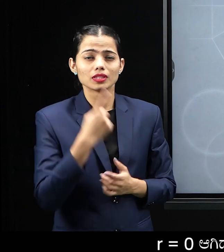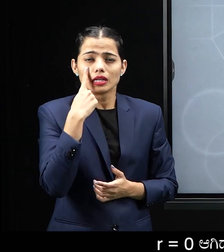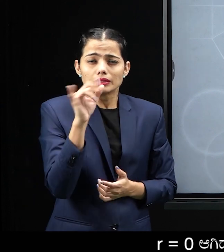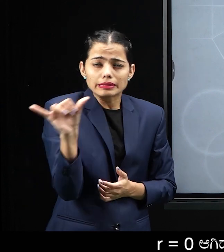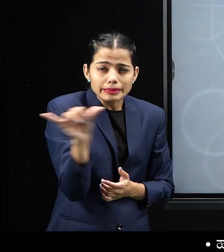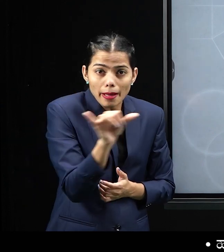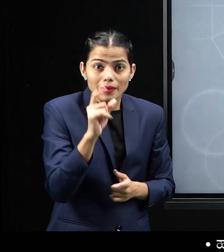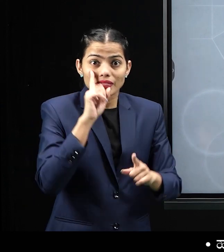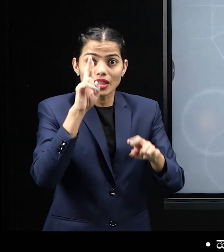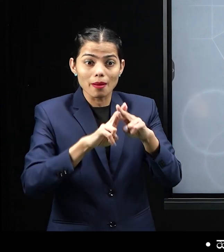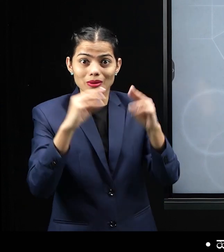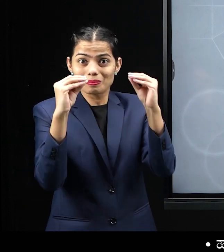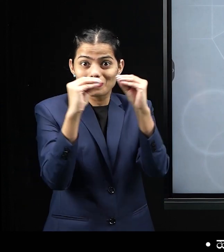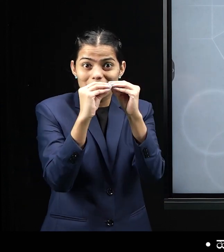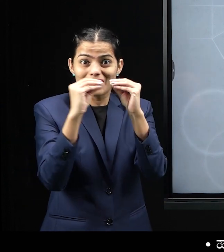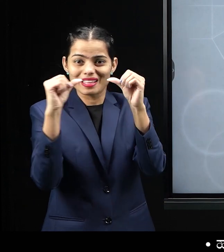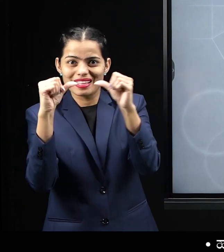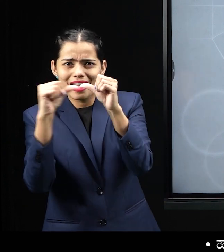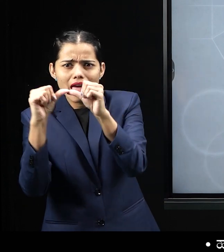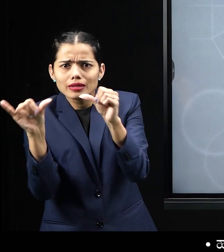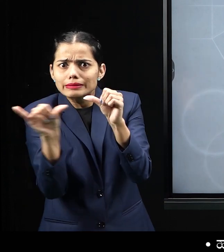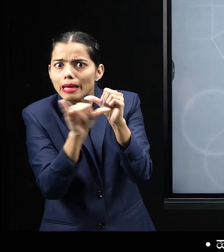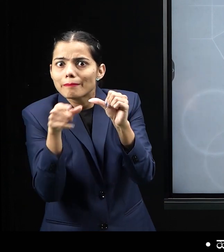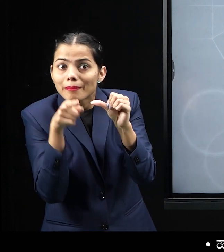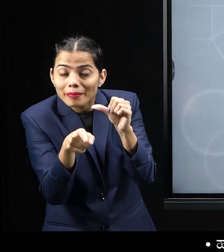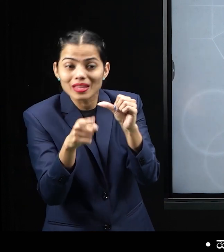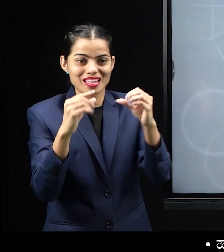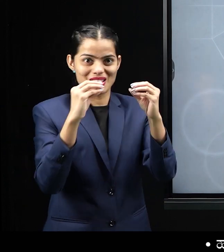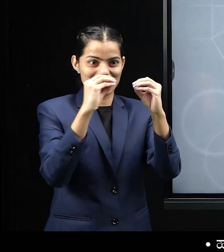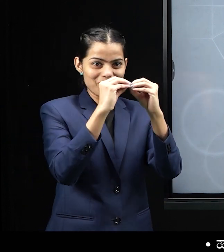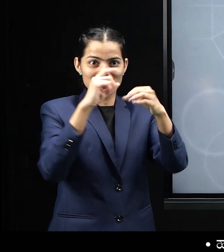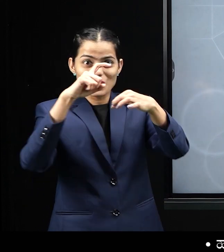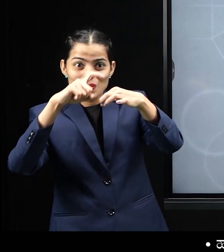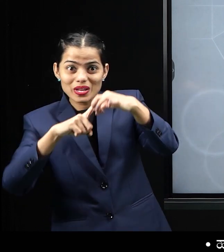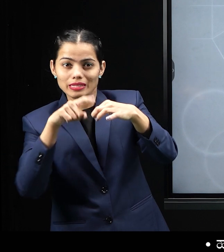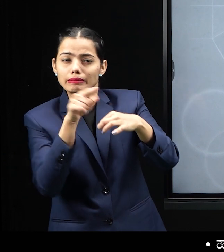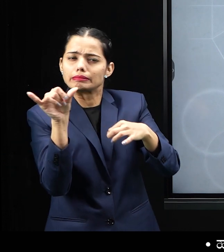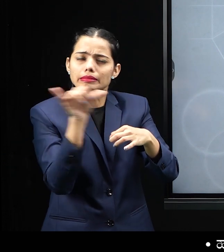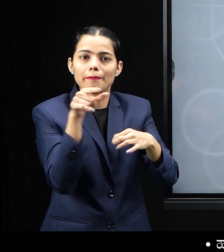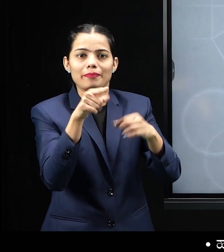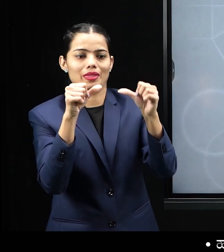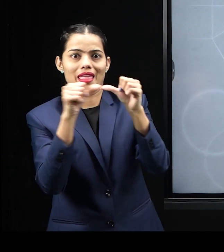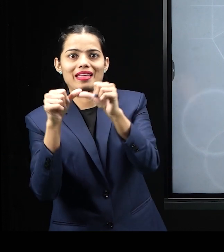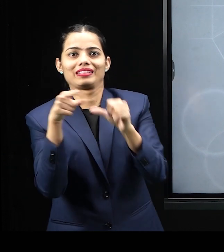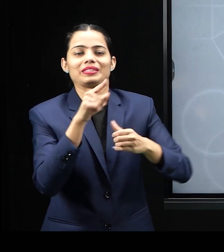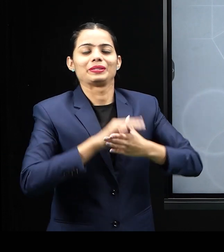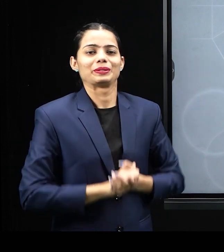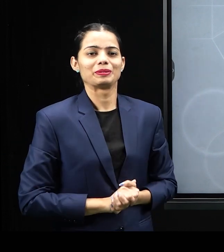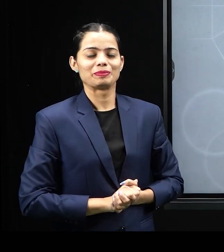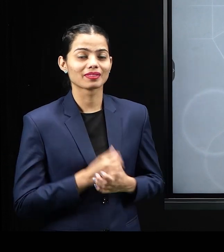ಭಾಗಿಸುತ್ತದೆ. ಹಾಗೆಯೇ B ಅನ್ನು A ಭಾಗಿಸಿದರೆ A = BQ. ಉದಾಹರಣೆ: